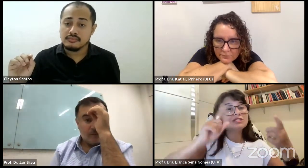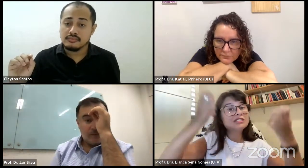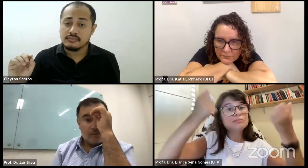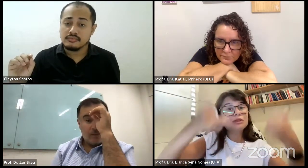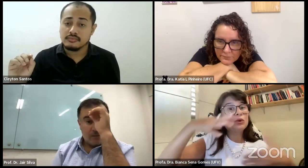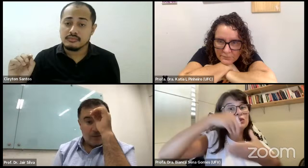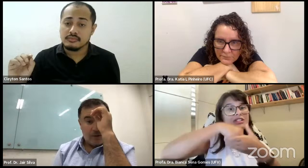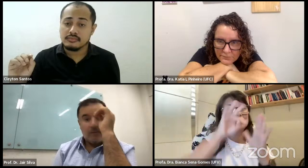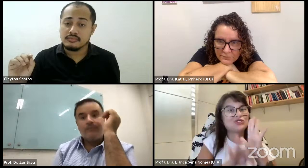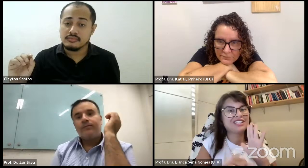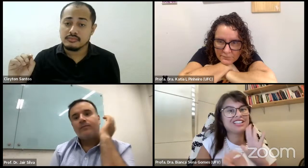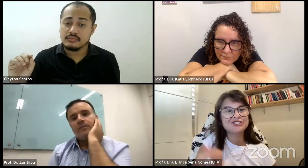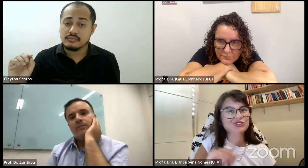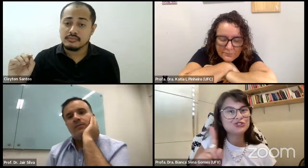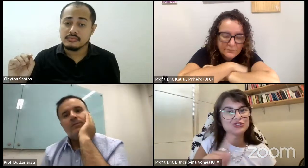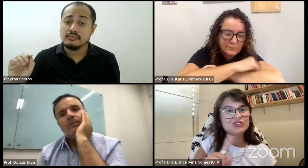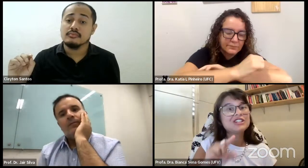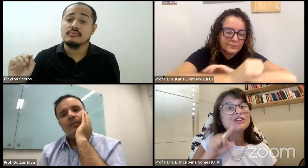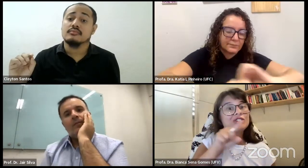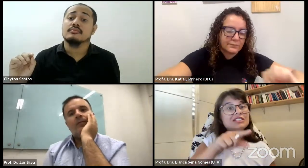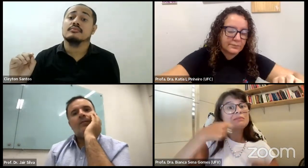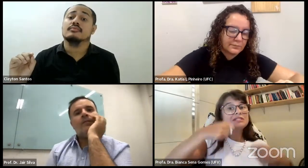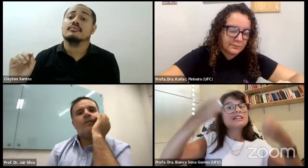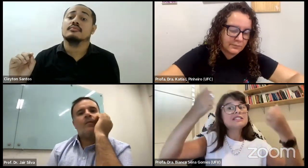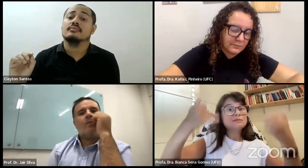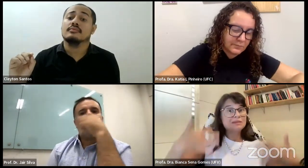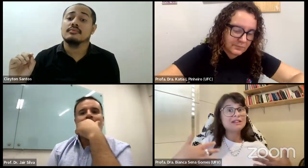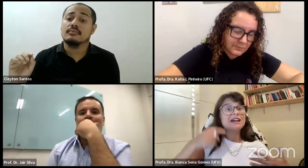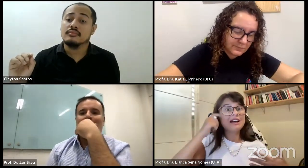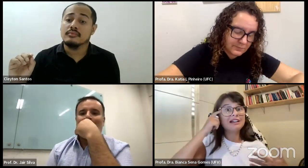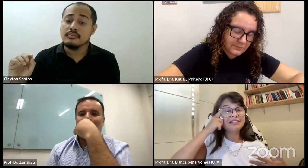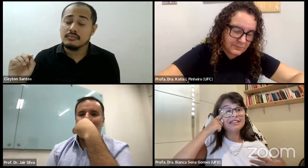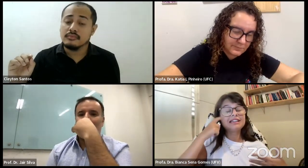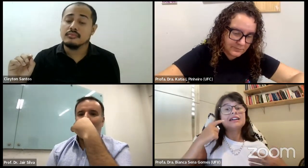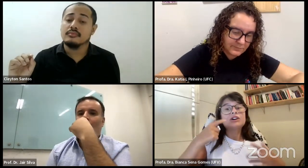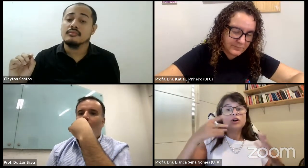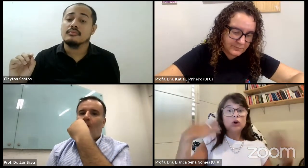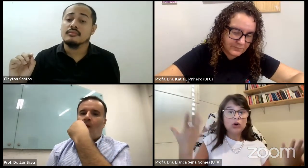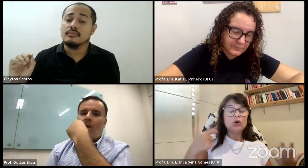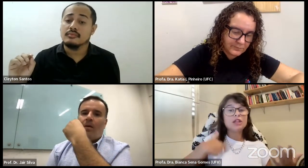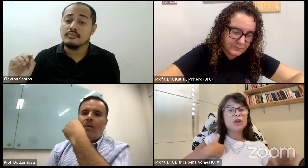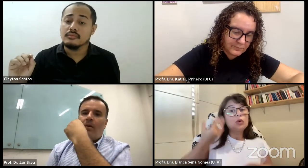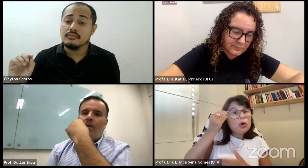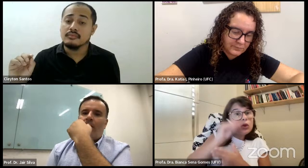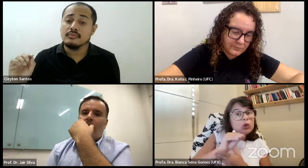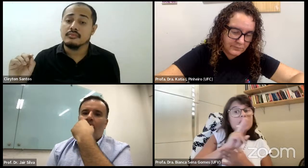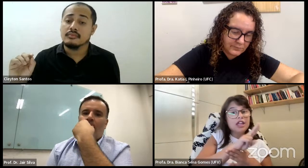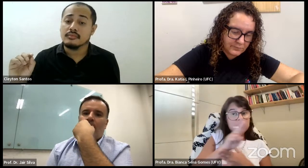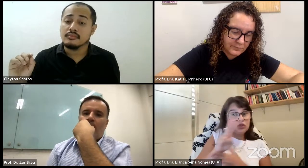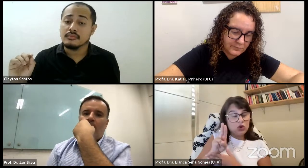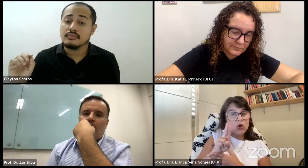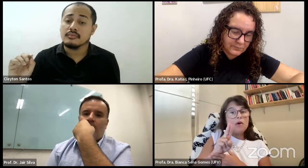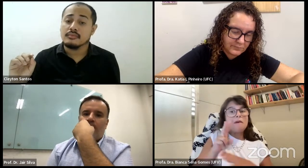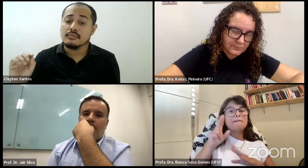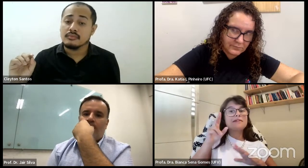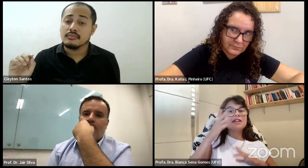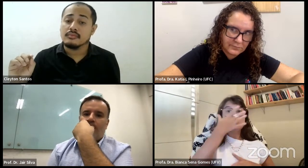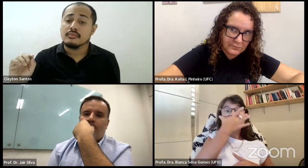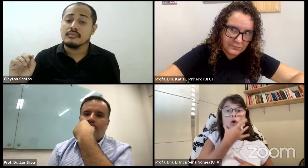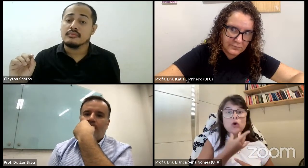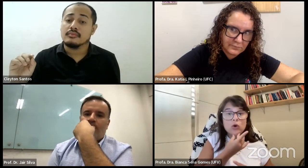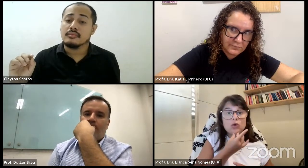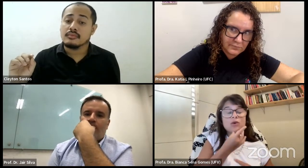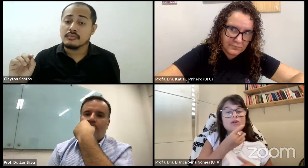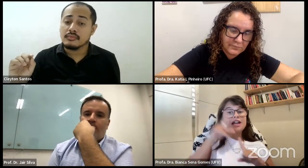parâmetro. Então, assim, você não explicou de fato no seu texto. Tudo que encontrou, mas que isso não está relacionado lá no texto,